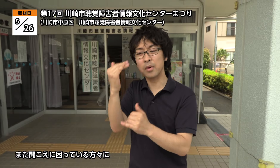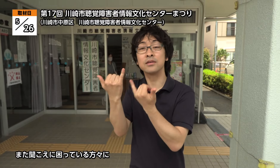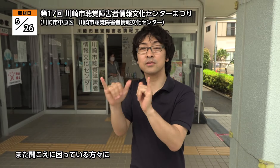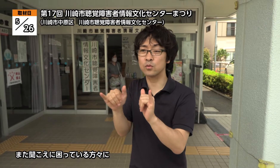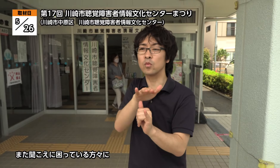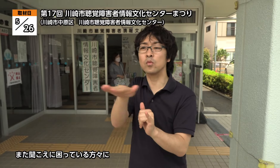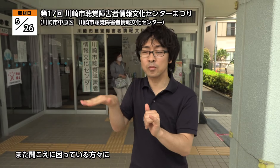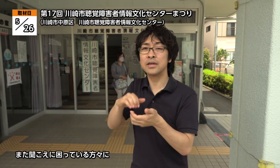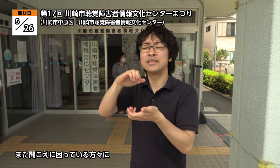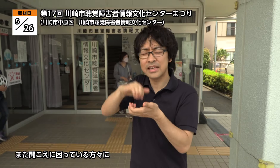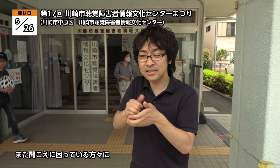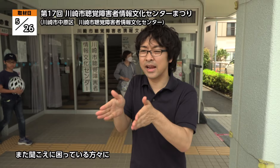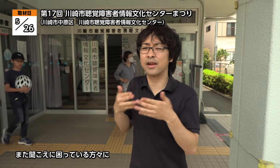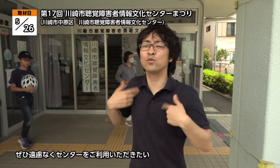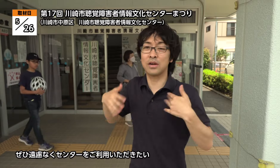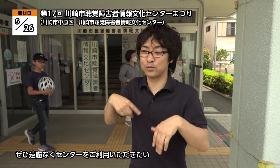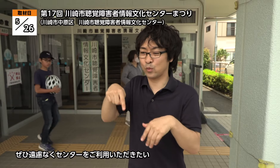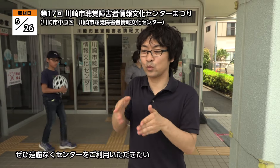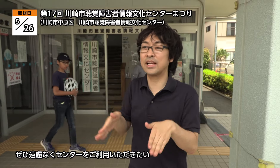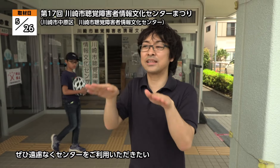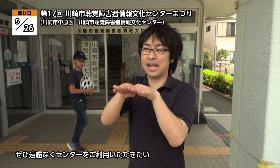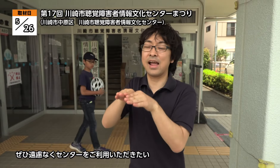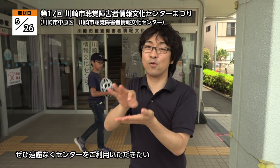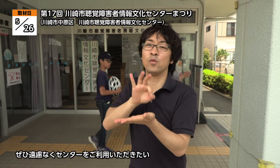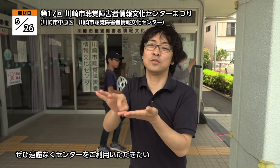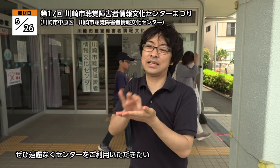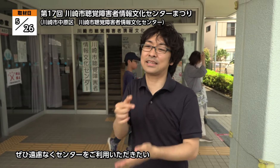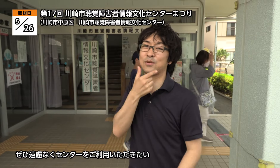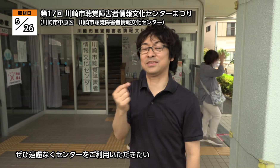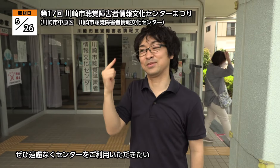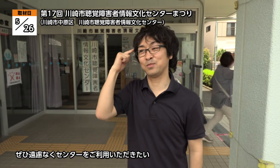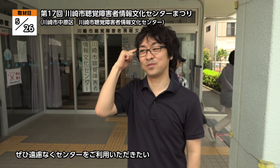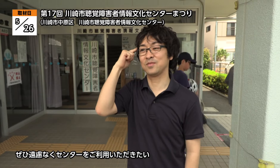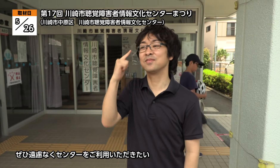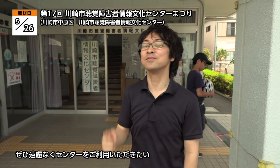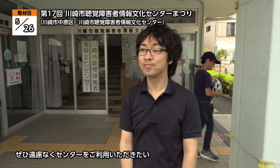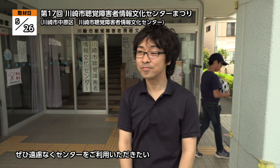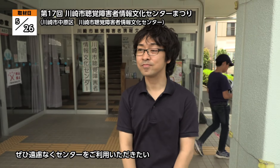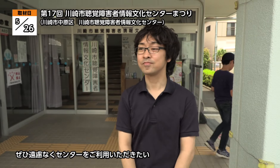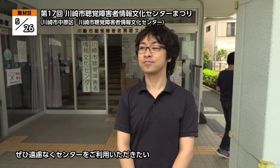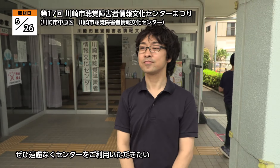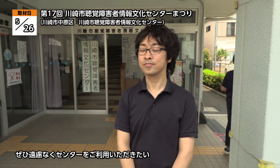に困っている方々にぜひ遠慮なくこちらのセンターをご利用いただきたいと思っております。